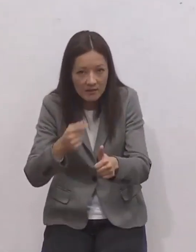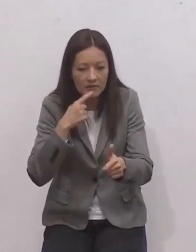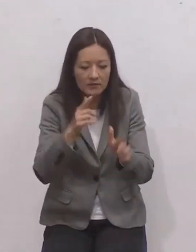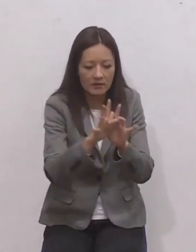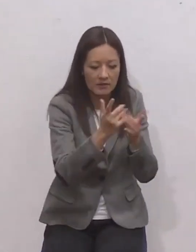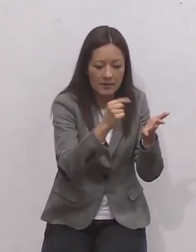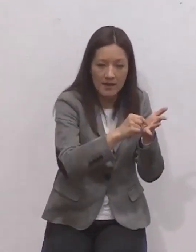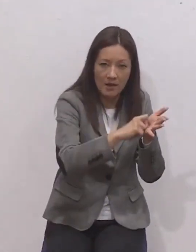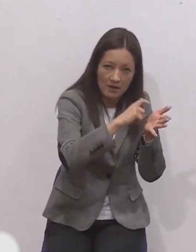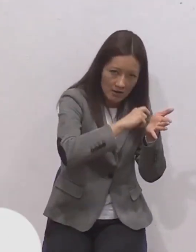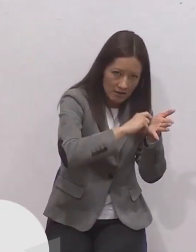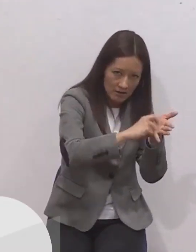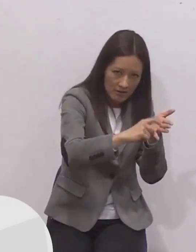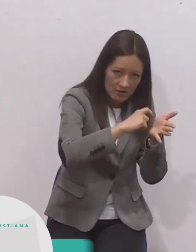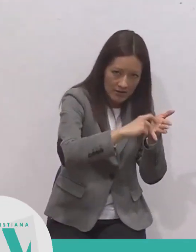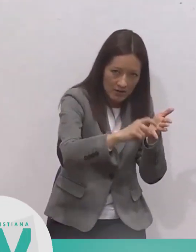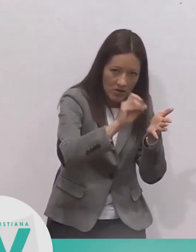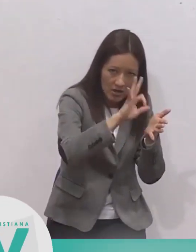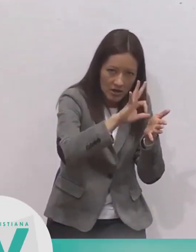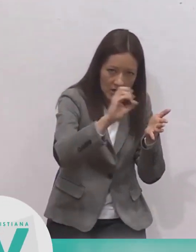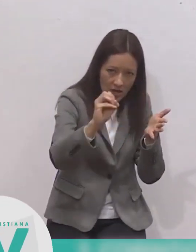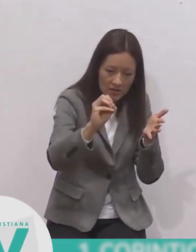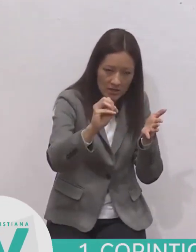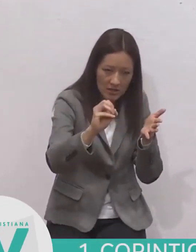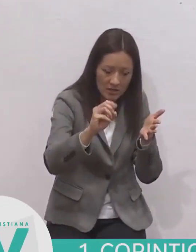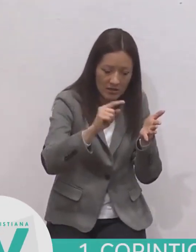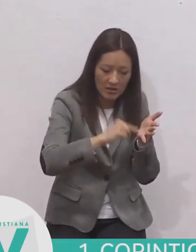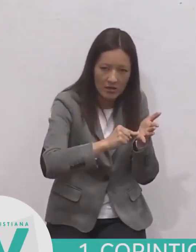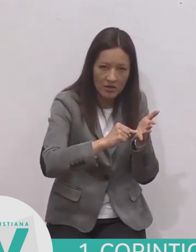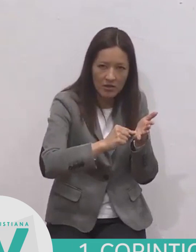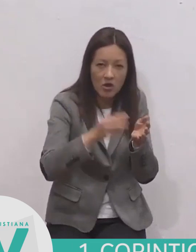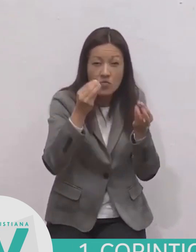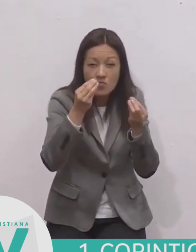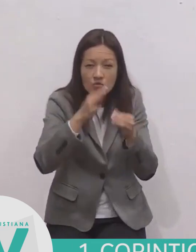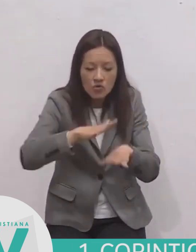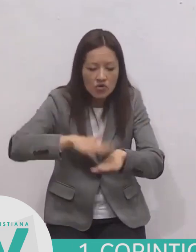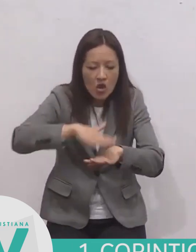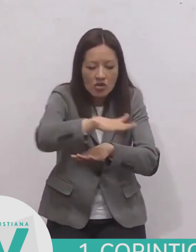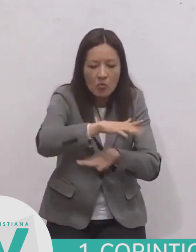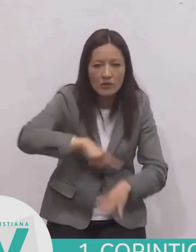Escritura, versículo 30, por lo cual hay muchos que